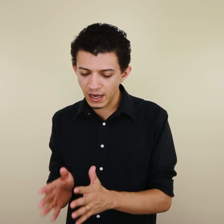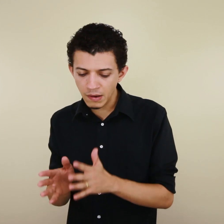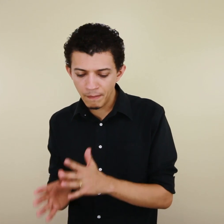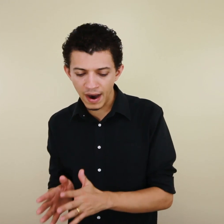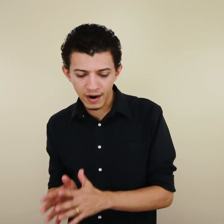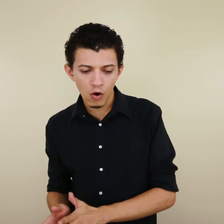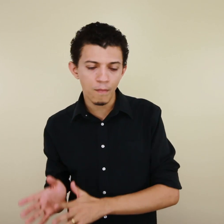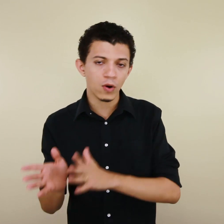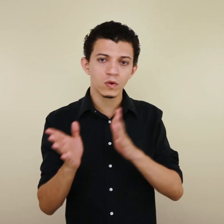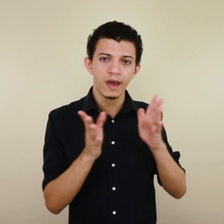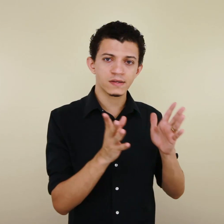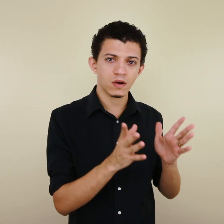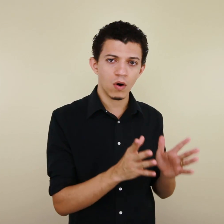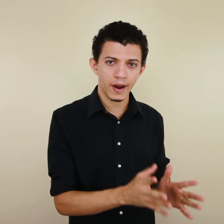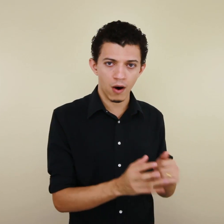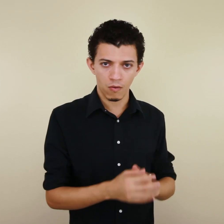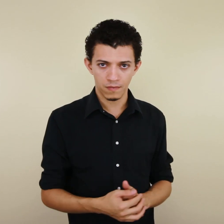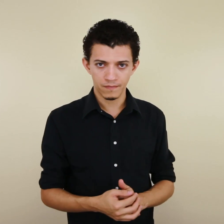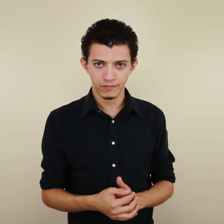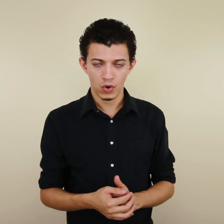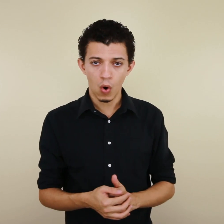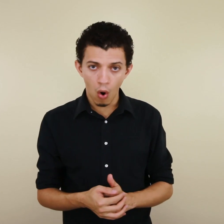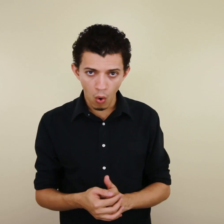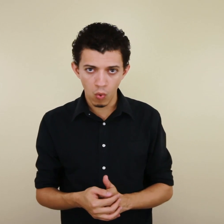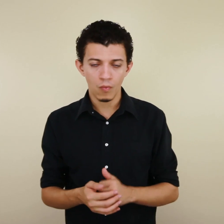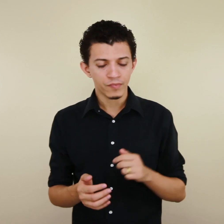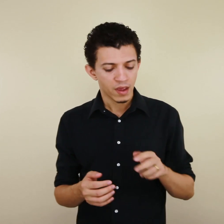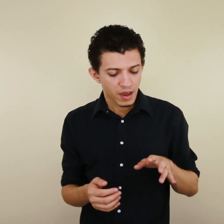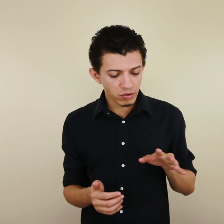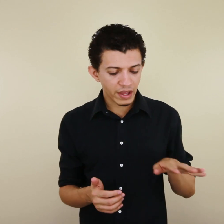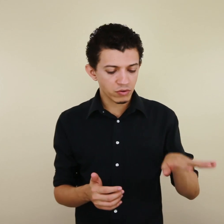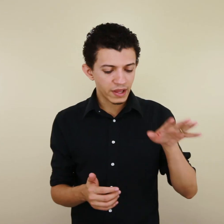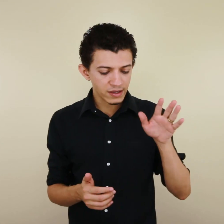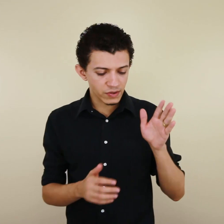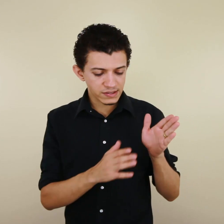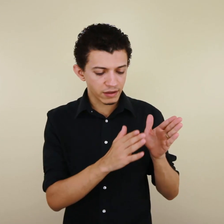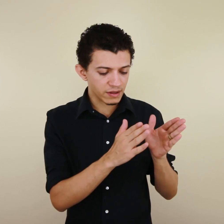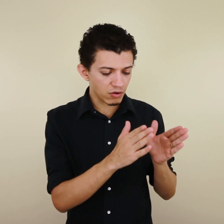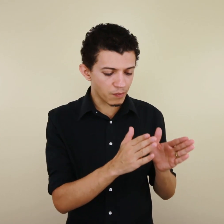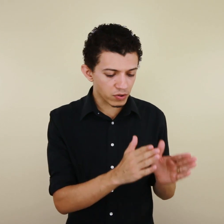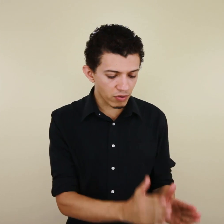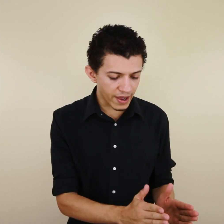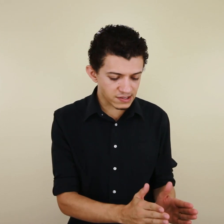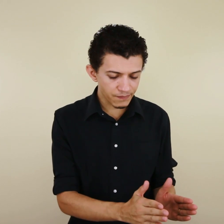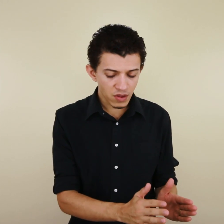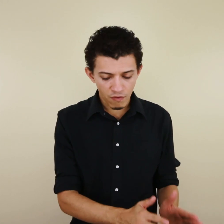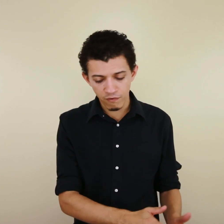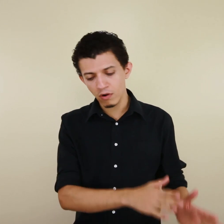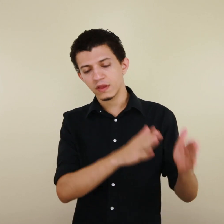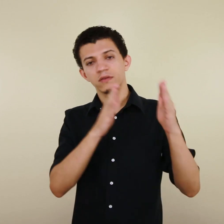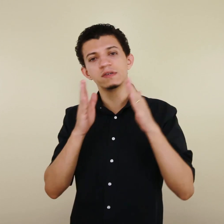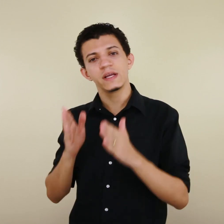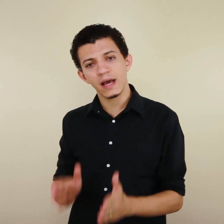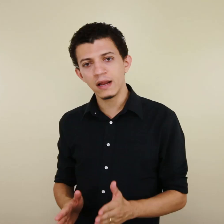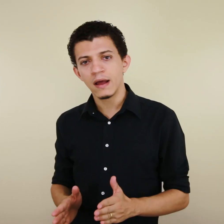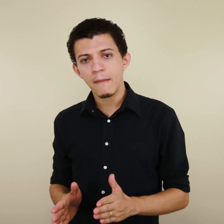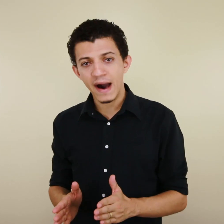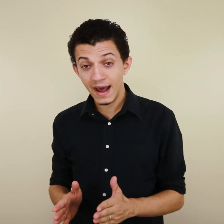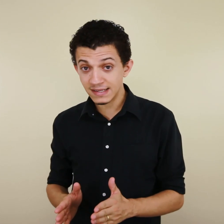ele para o português oral. Ou eu tenho um texto escrito na língua portuguesa, vou traduzir ele para a